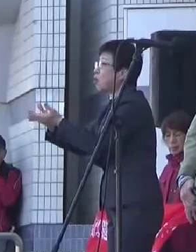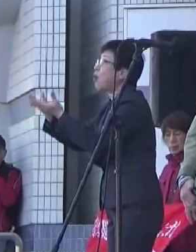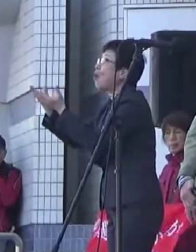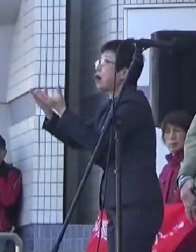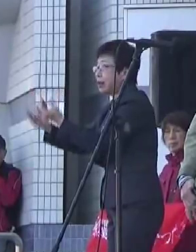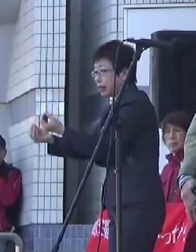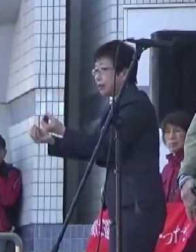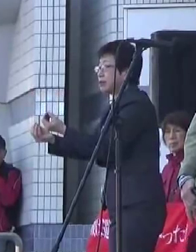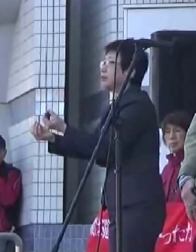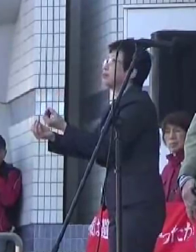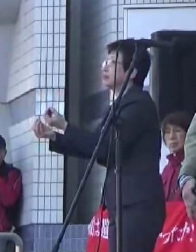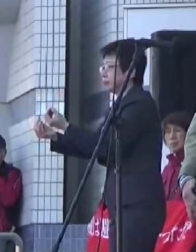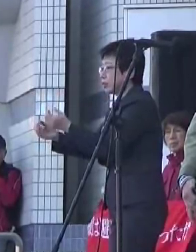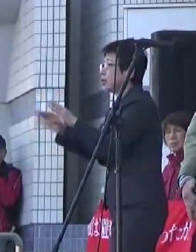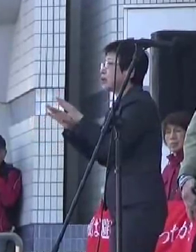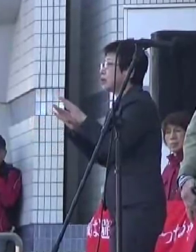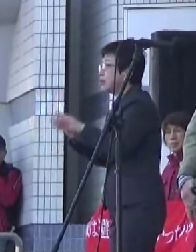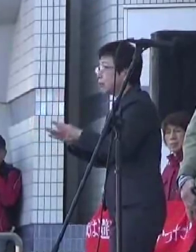それから今